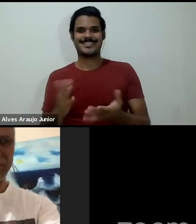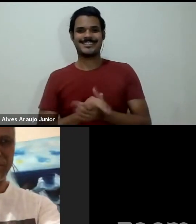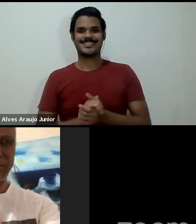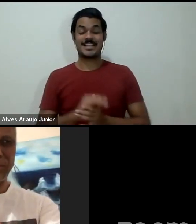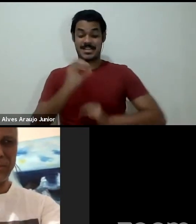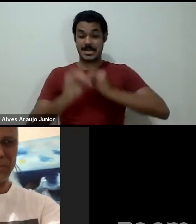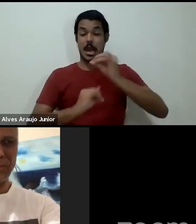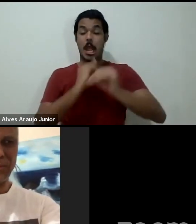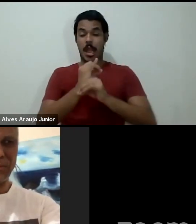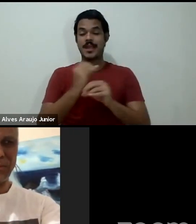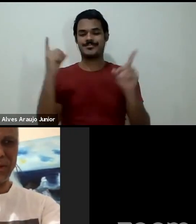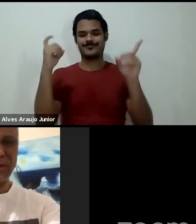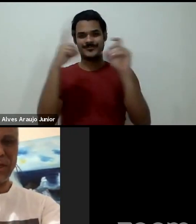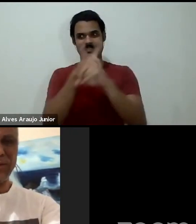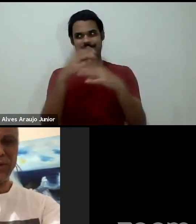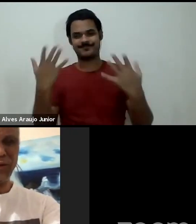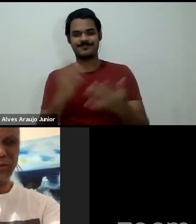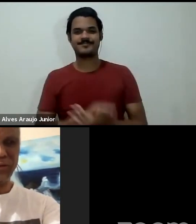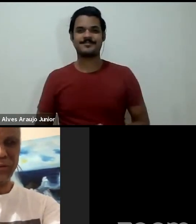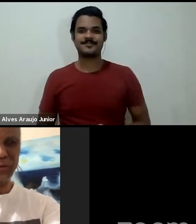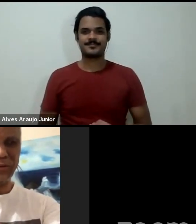internet.